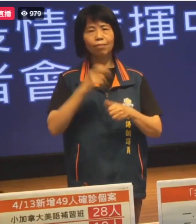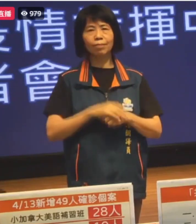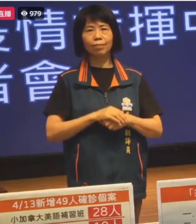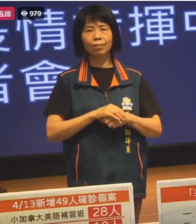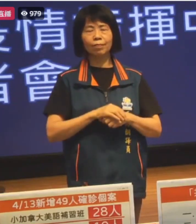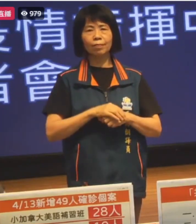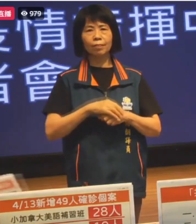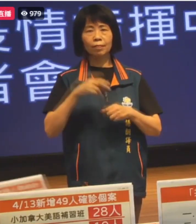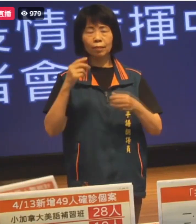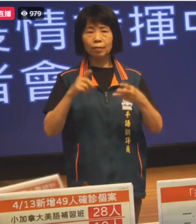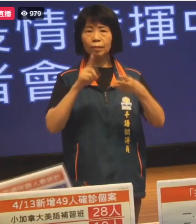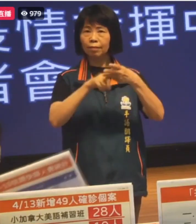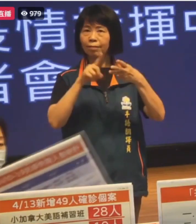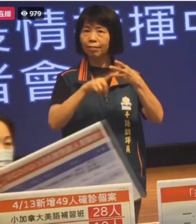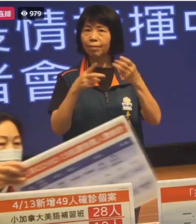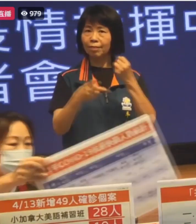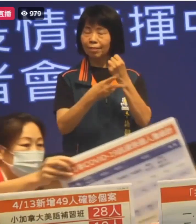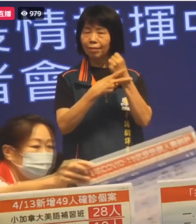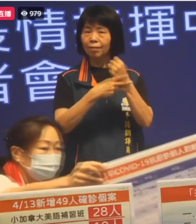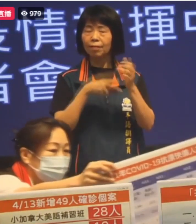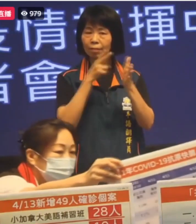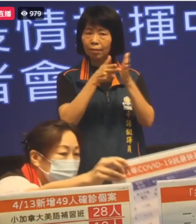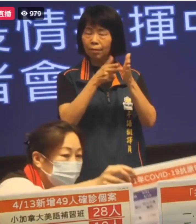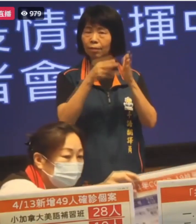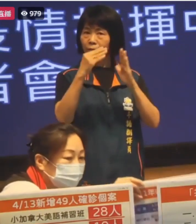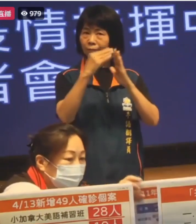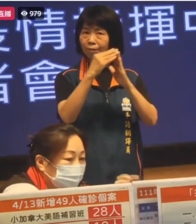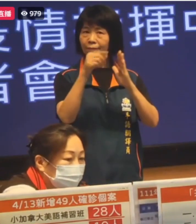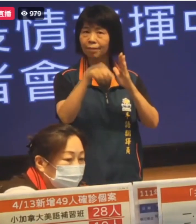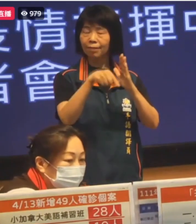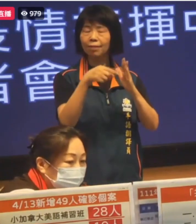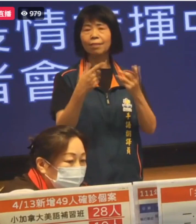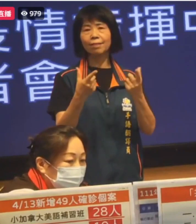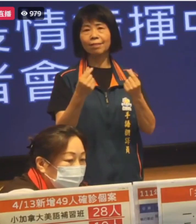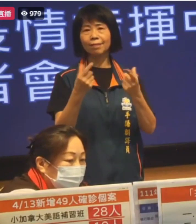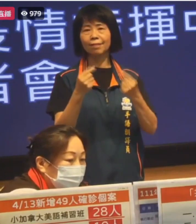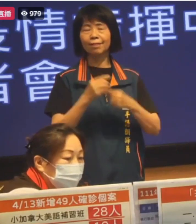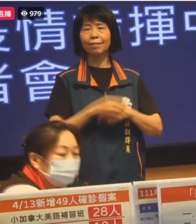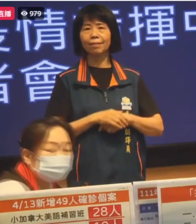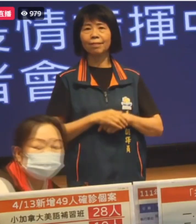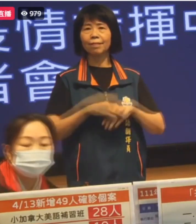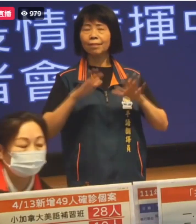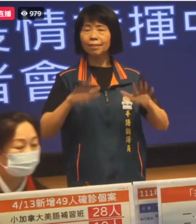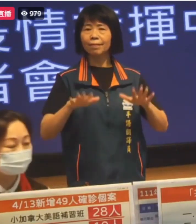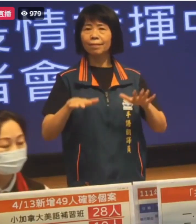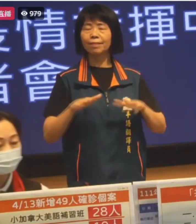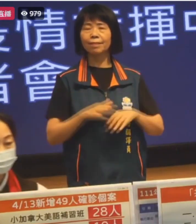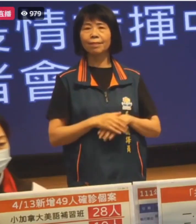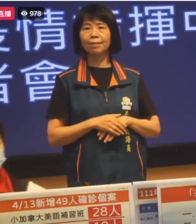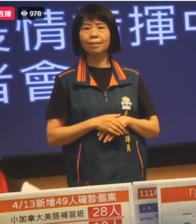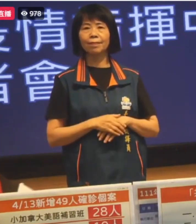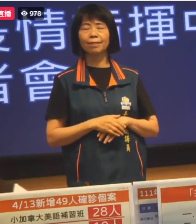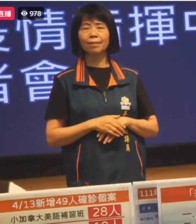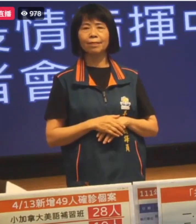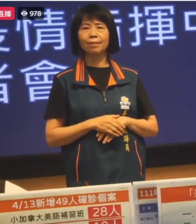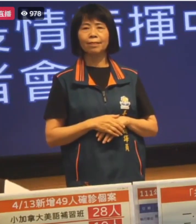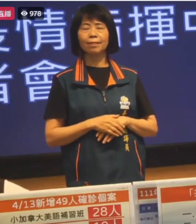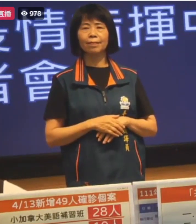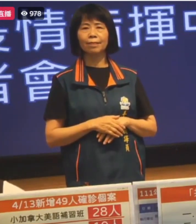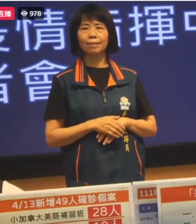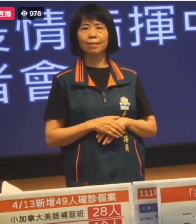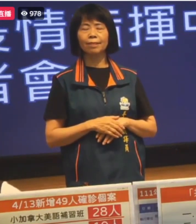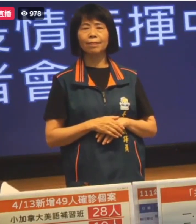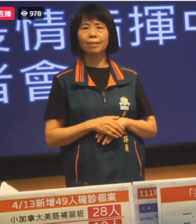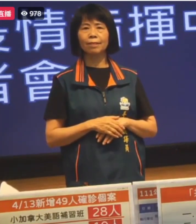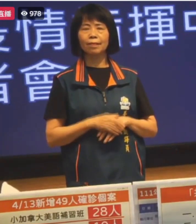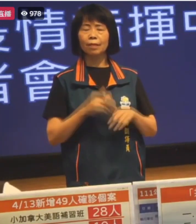那另外还有一个玉里铁路局的哈，那到目前为止，啊，我们还在这个，啊，对，我们还在这